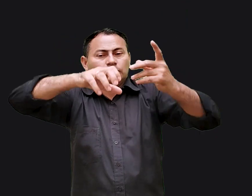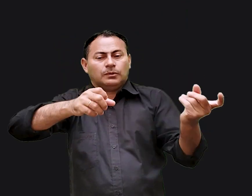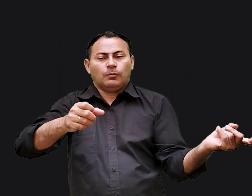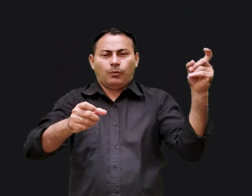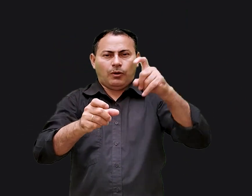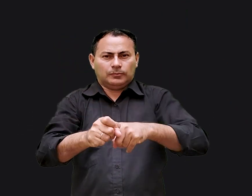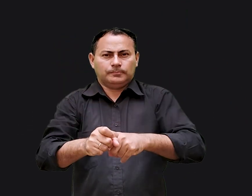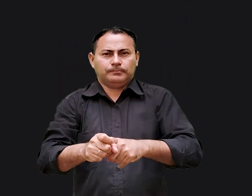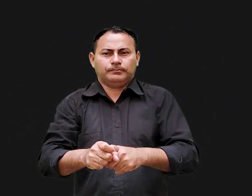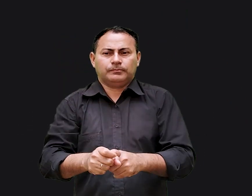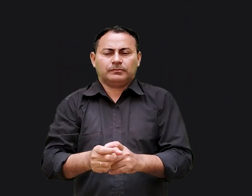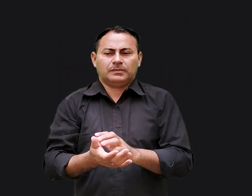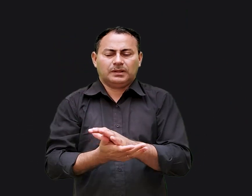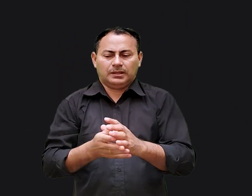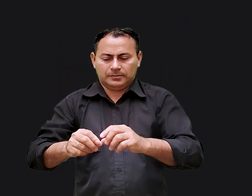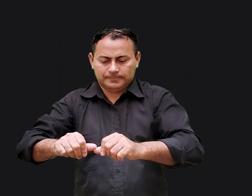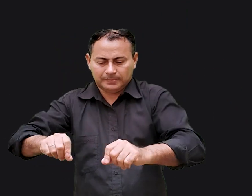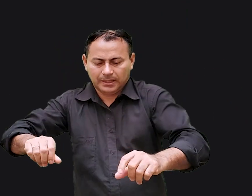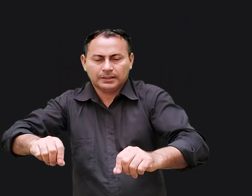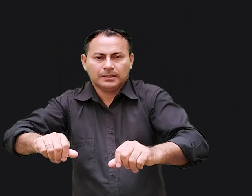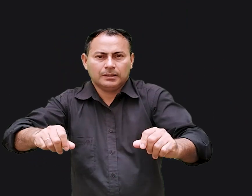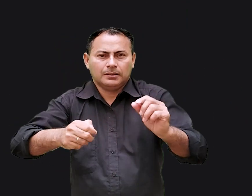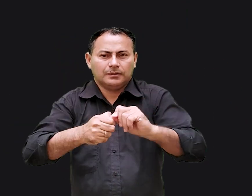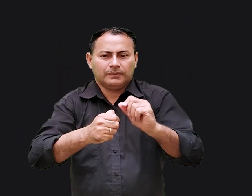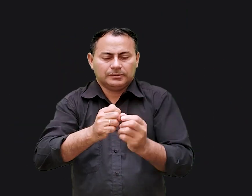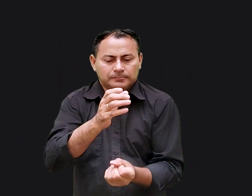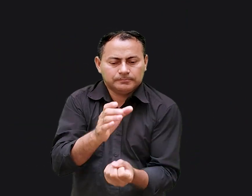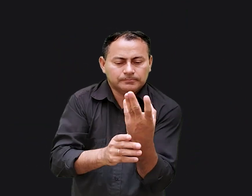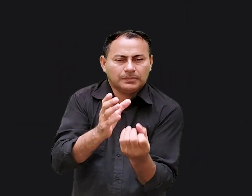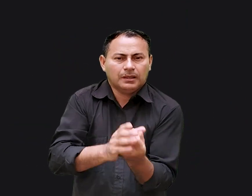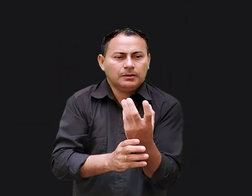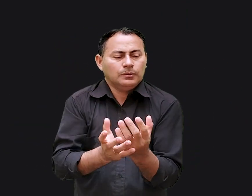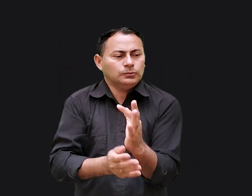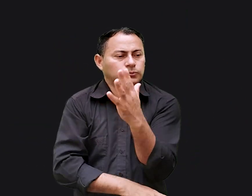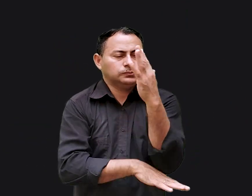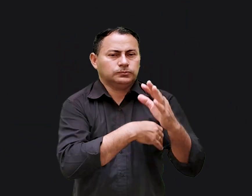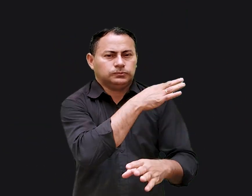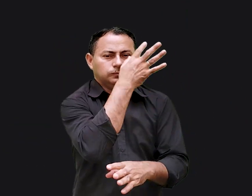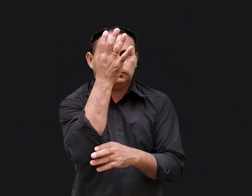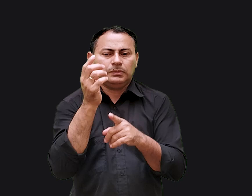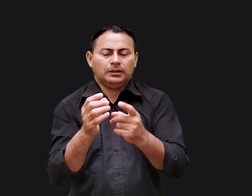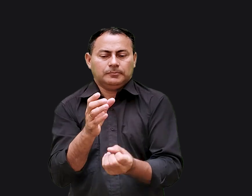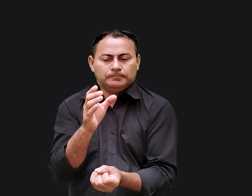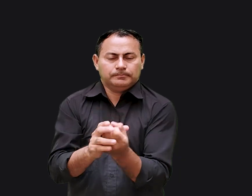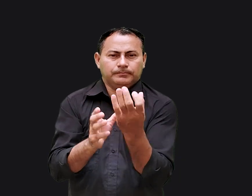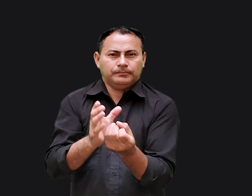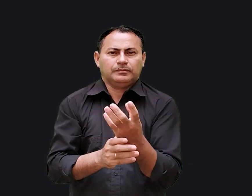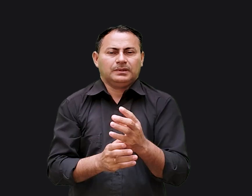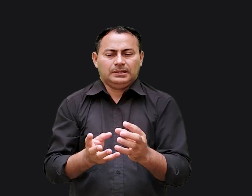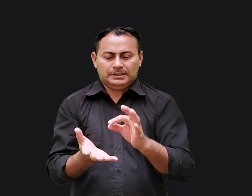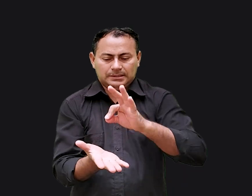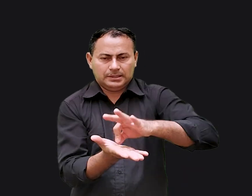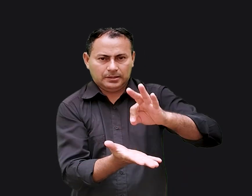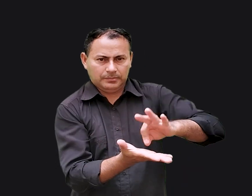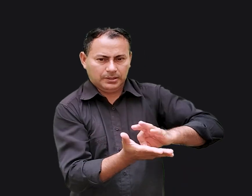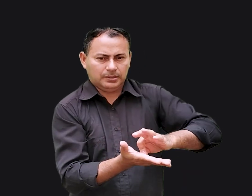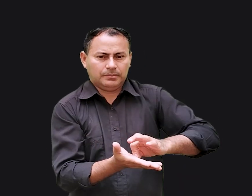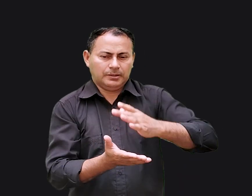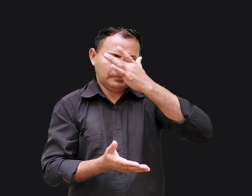para eles, sem regarem a terra e fazerem-na brotar e florescer, para ela produzir semente para o